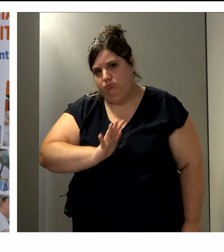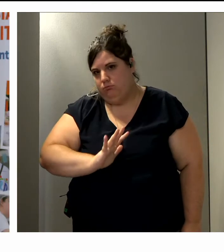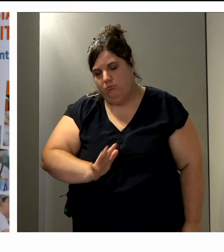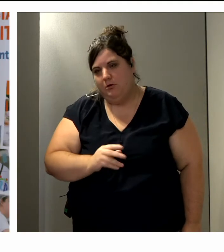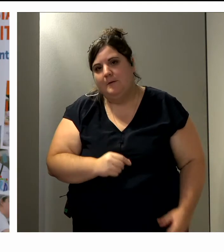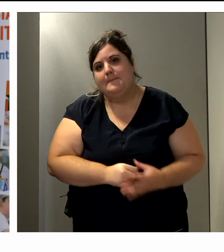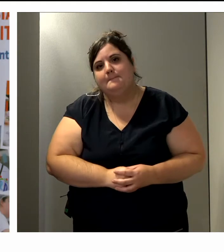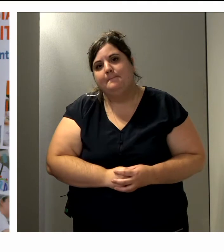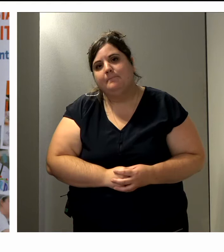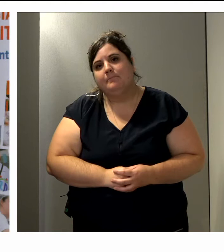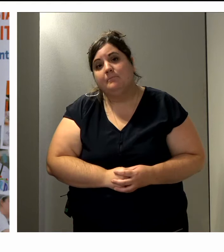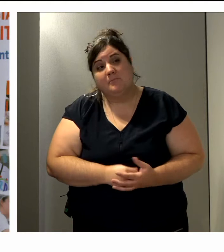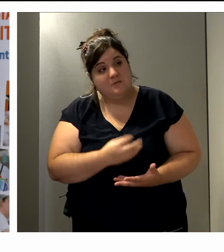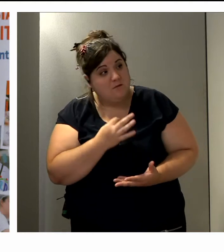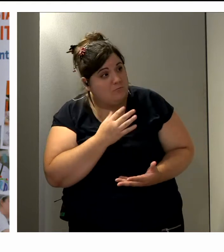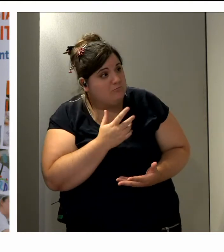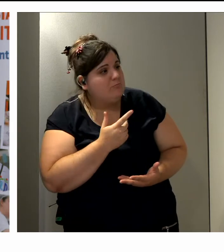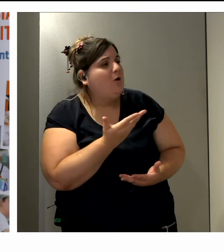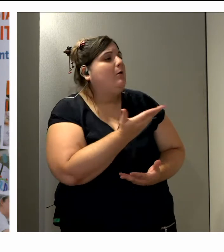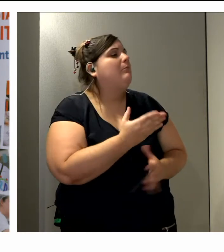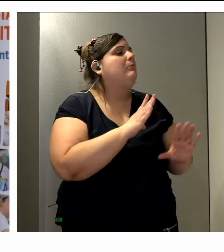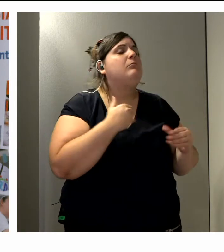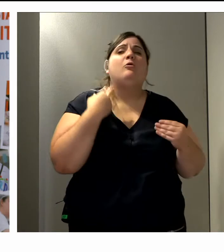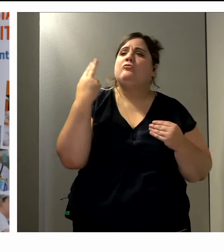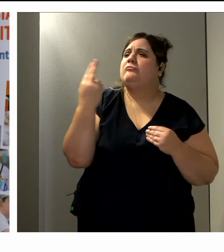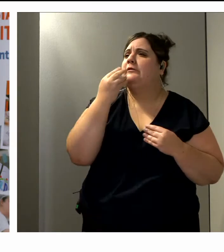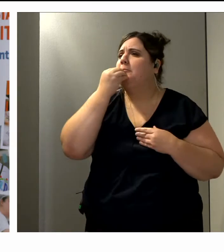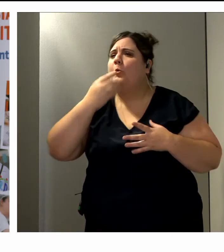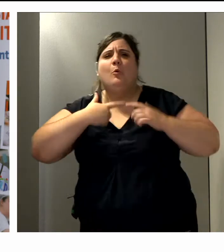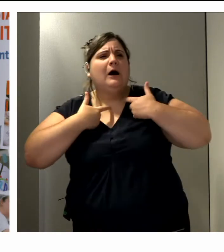ça, quand on dit que les études supérieures sont accessibles,